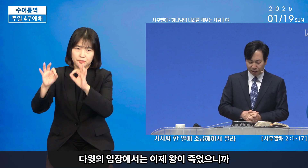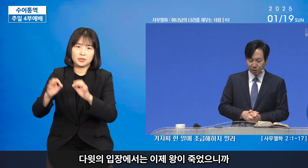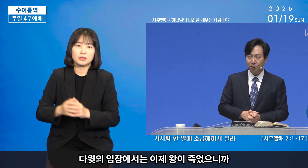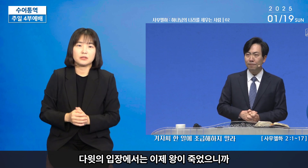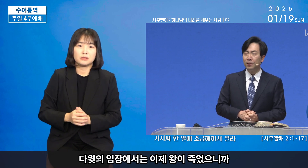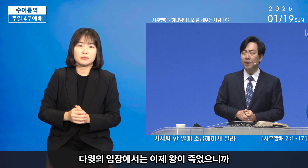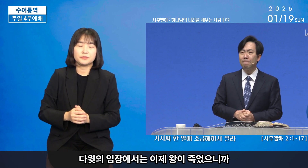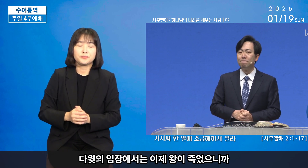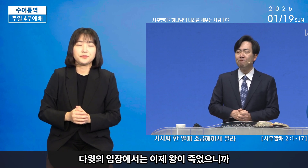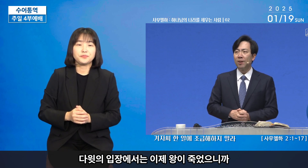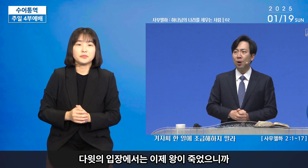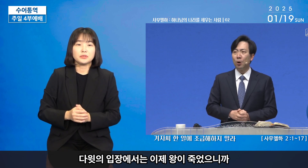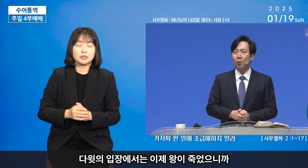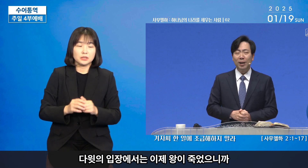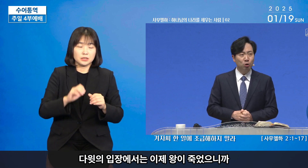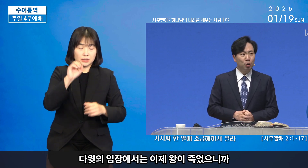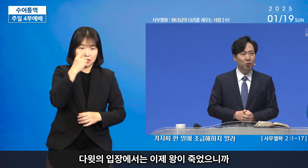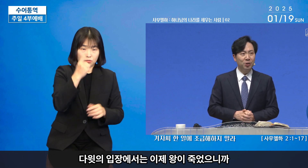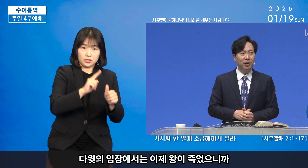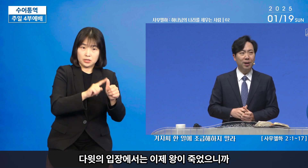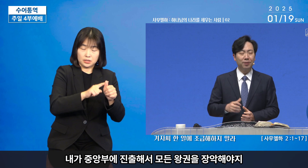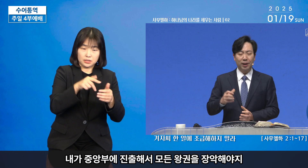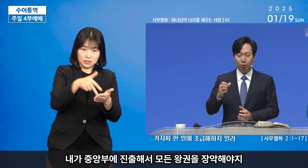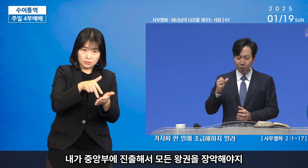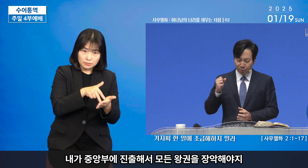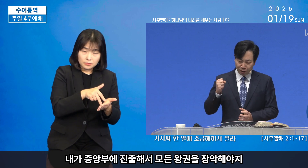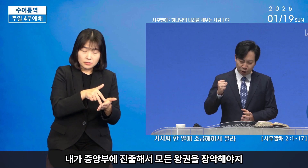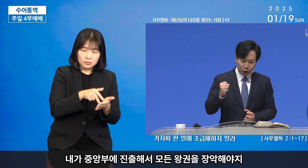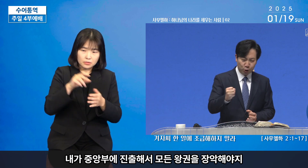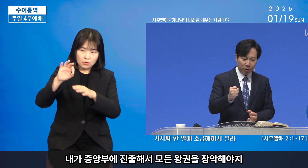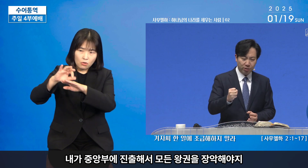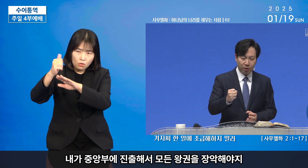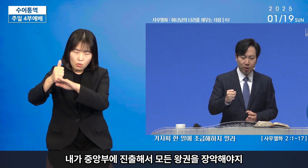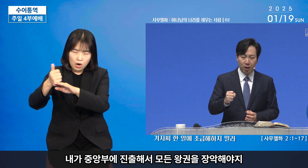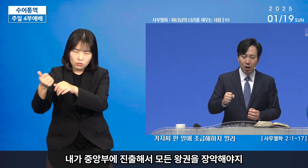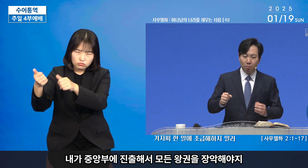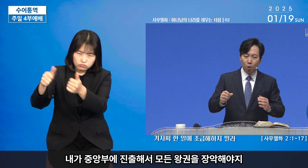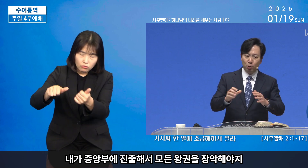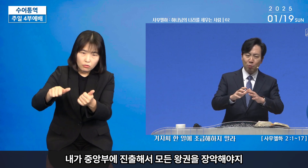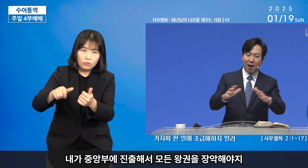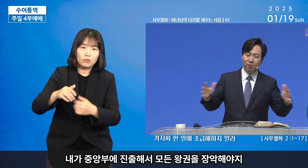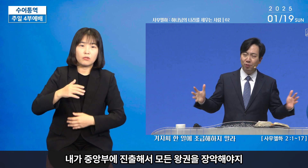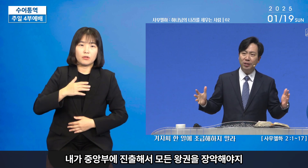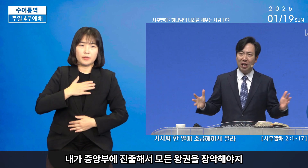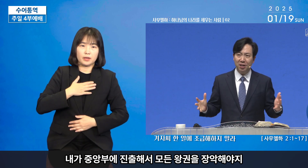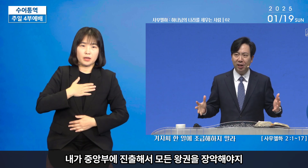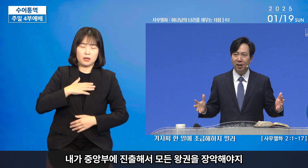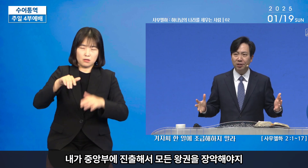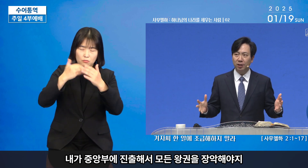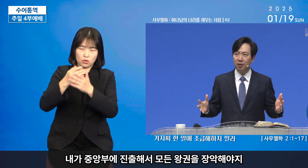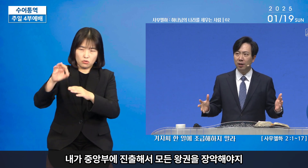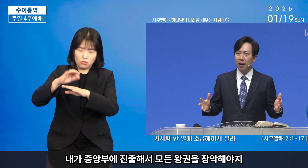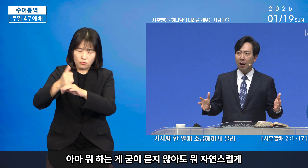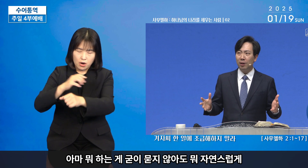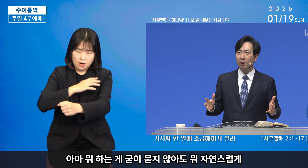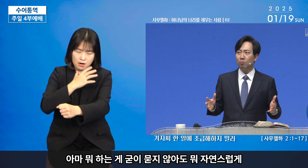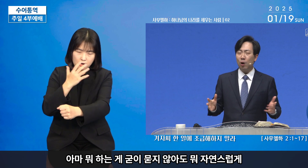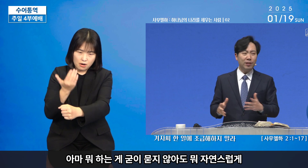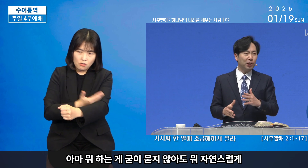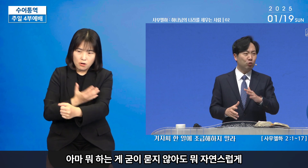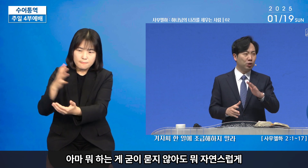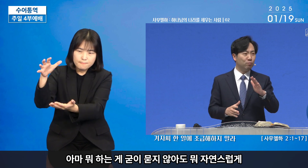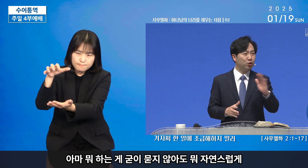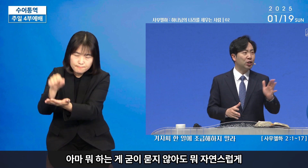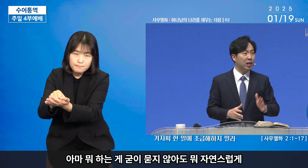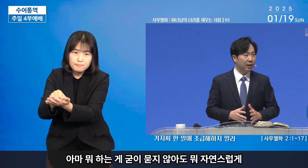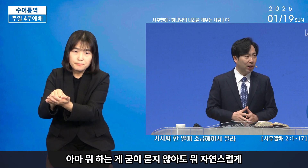다윗의 입장에서는 이제 왕이 죽었으니까 내가 중앙부에 진출해서 모든 왕권을 장악해야지, 아마 뭐